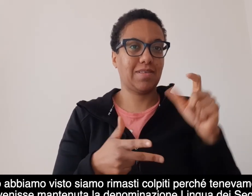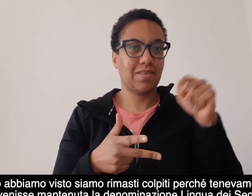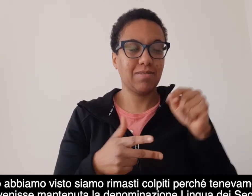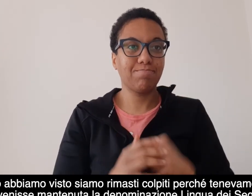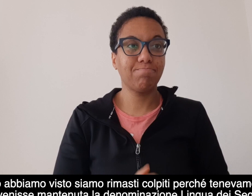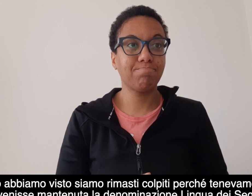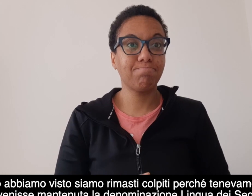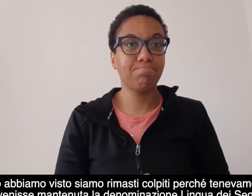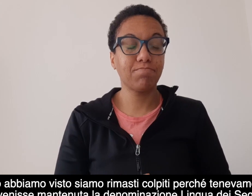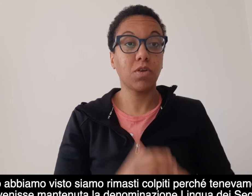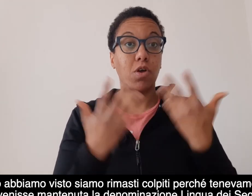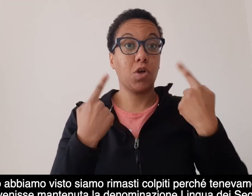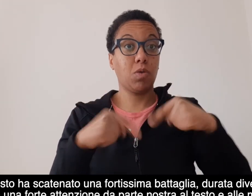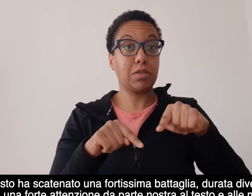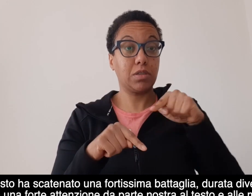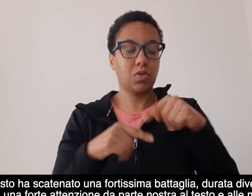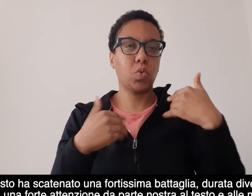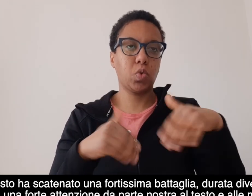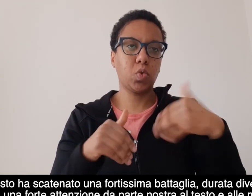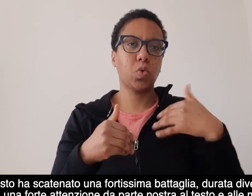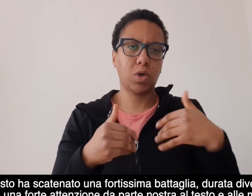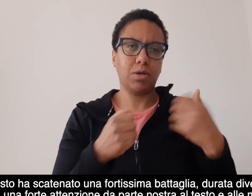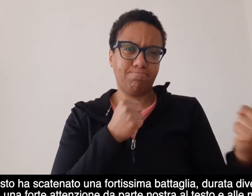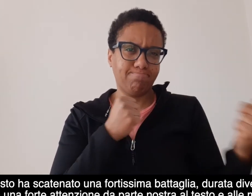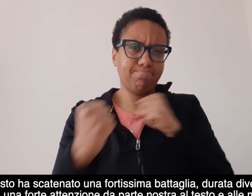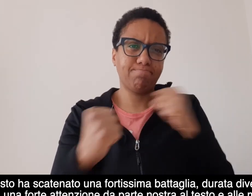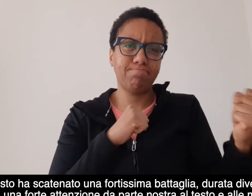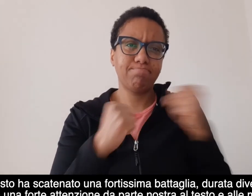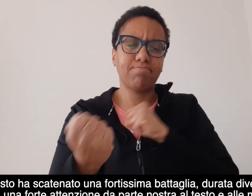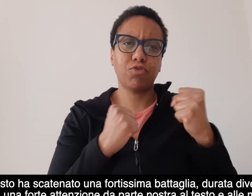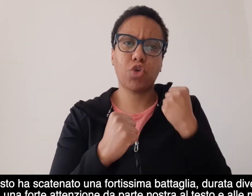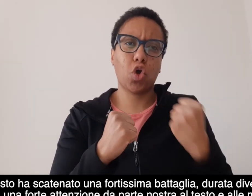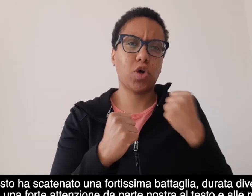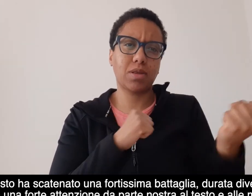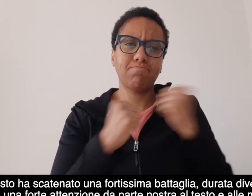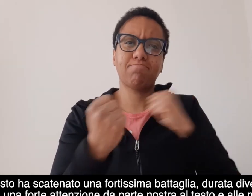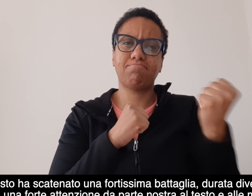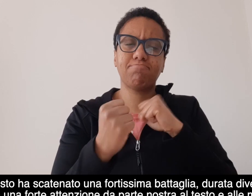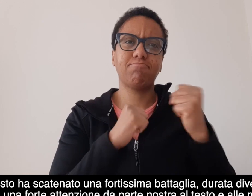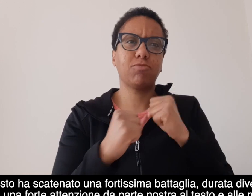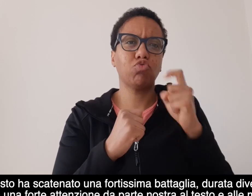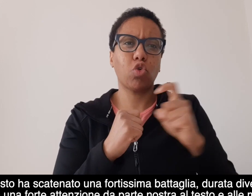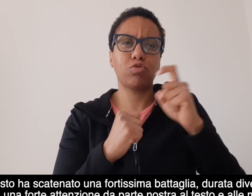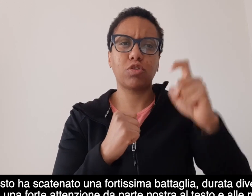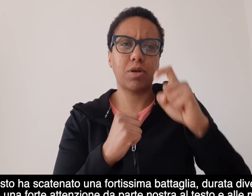di lingua dei segni italiana questo ha scatenato una fortissima battaglia durata anche diversi giorni